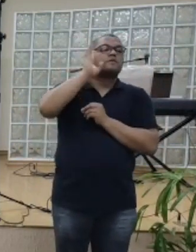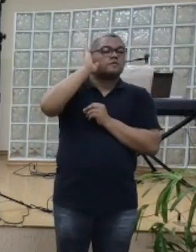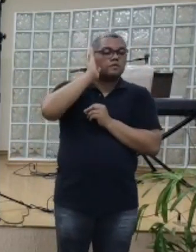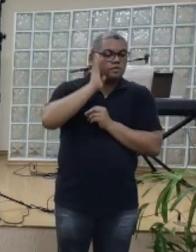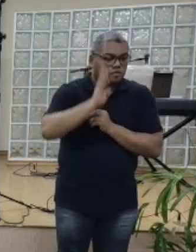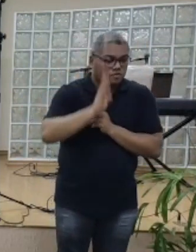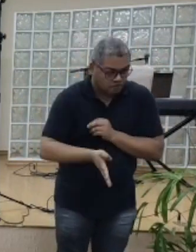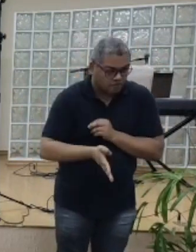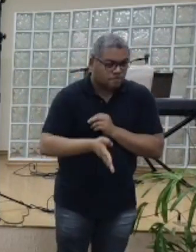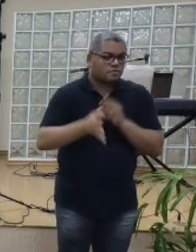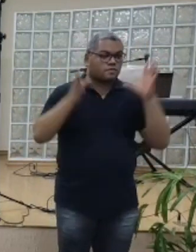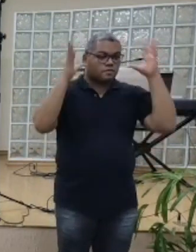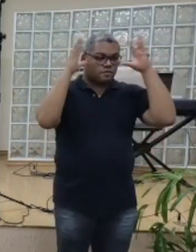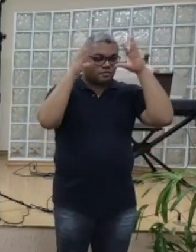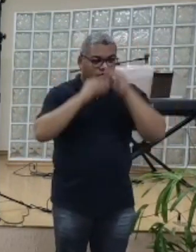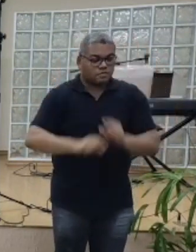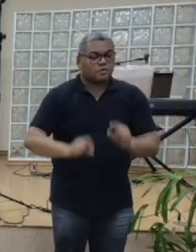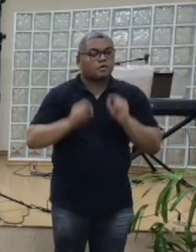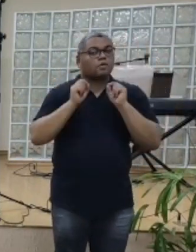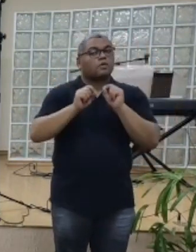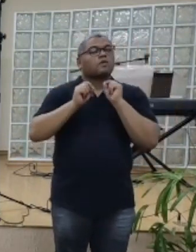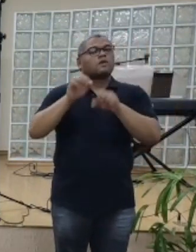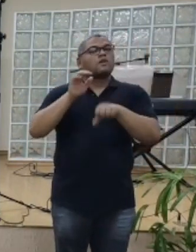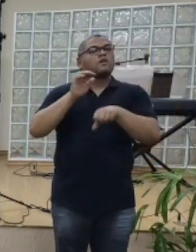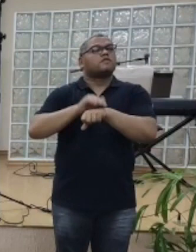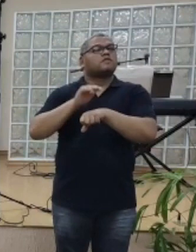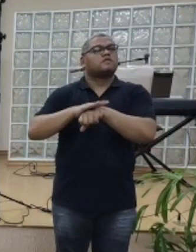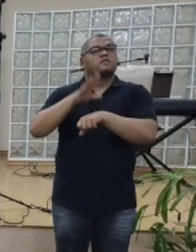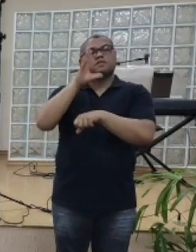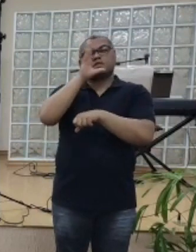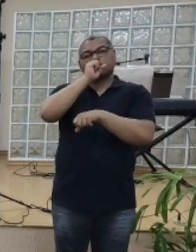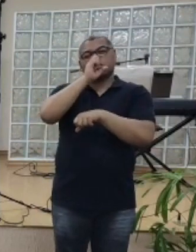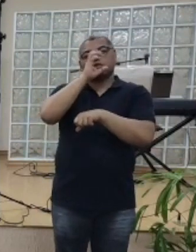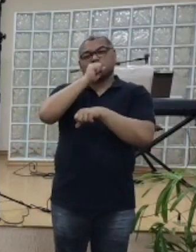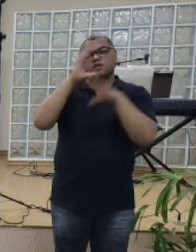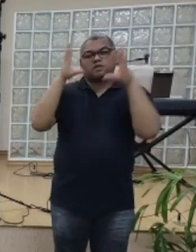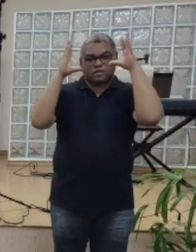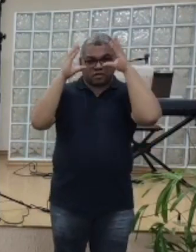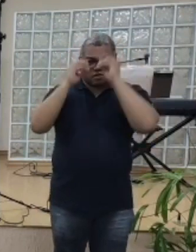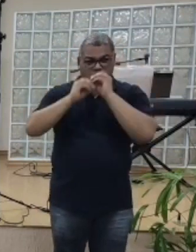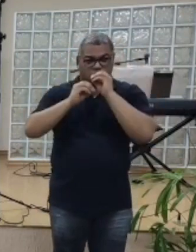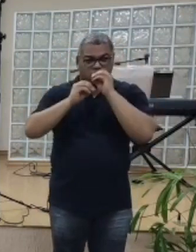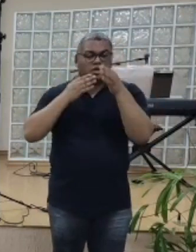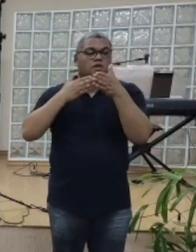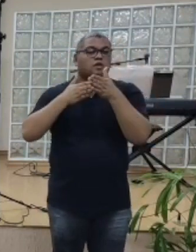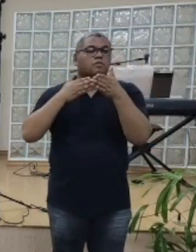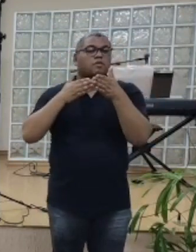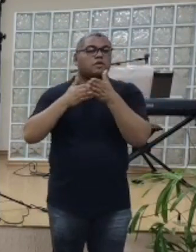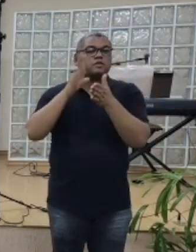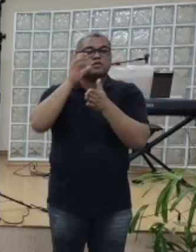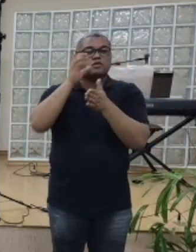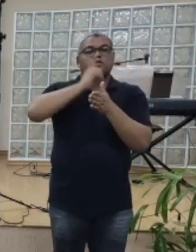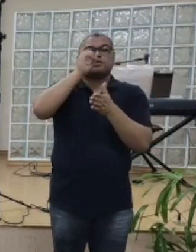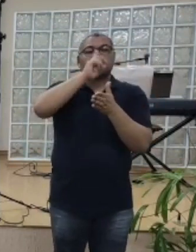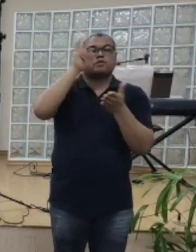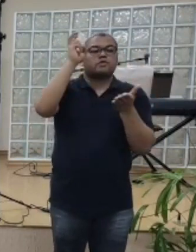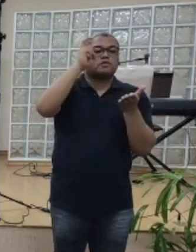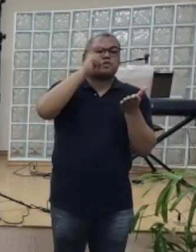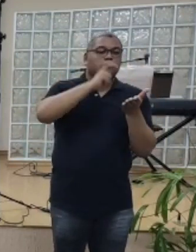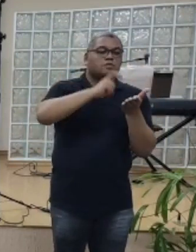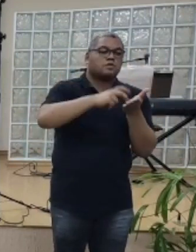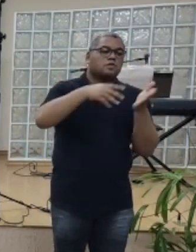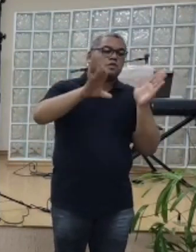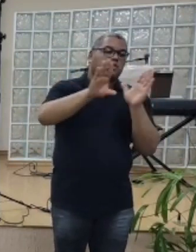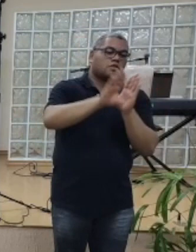eles fizeram no sábado à noite que os impediu de vir no domingo de manhã? O que é que eles fizeram